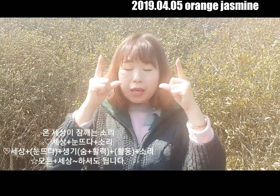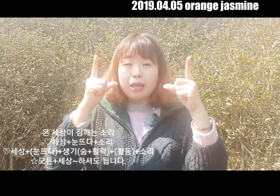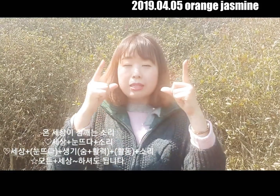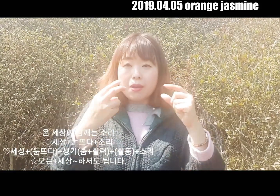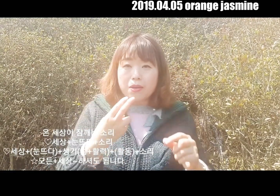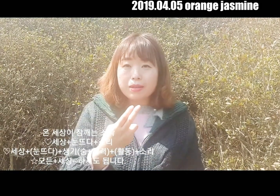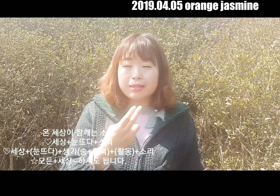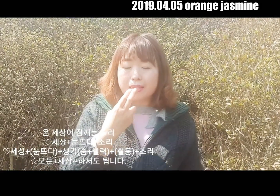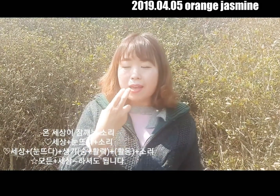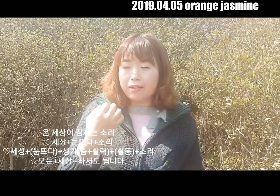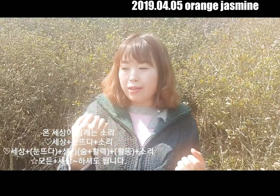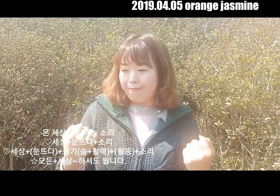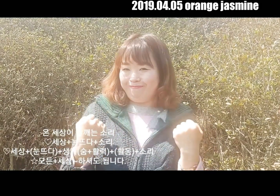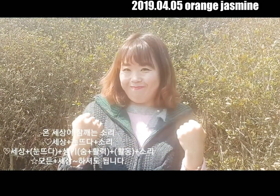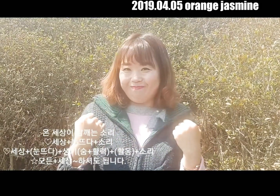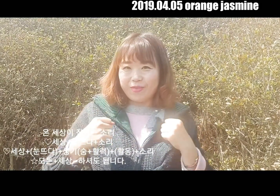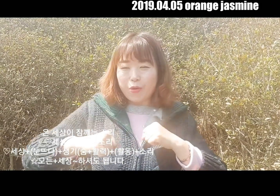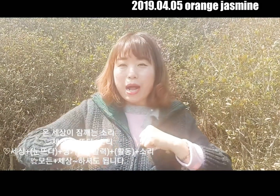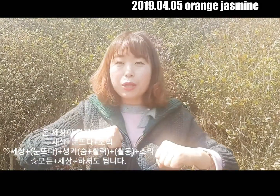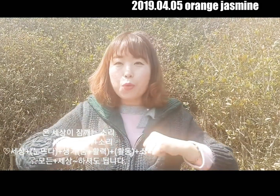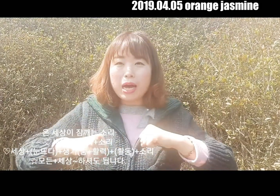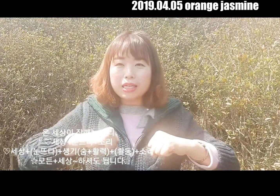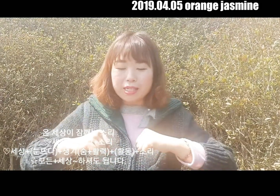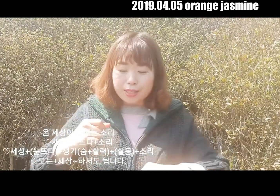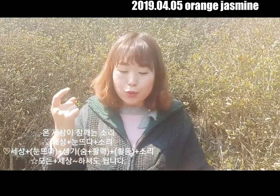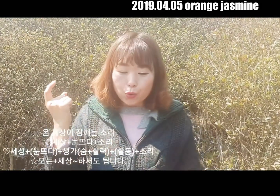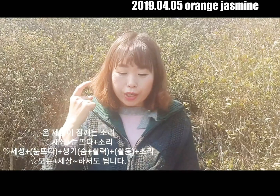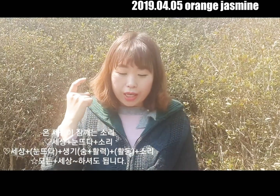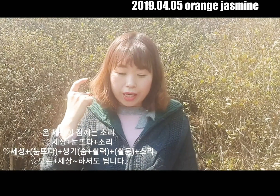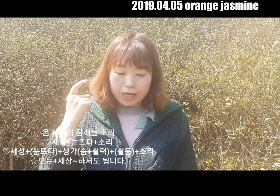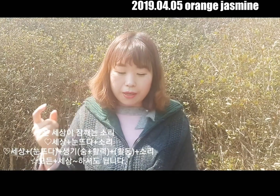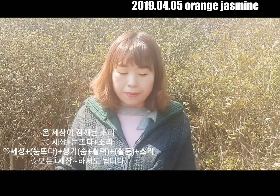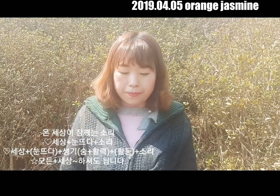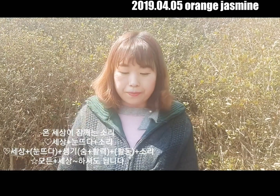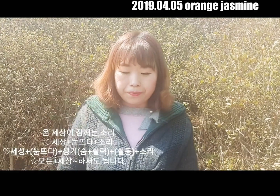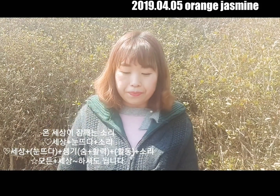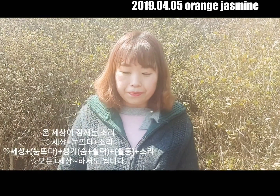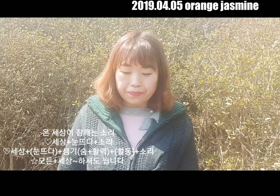잠 딱 깨서 이렇게 활동하는 소리.